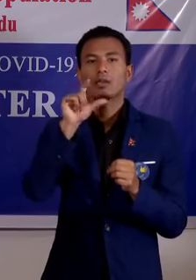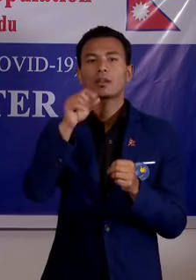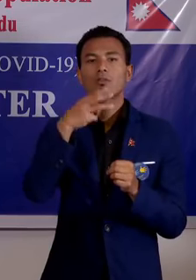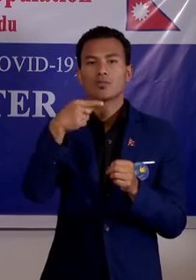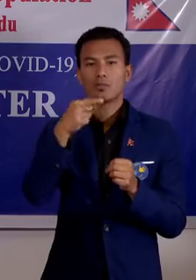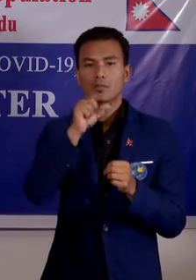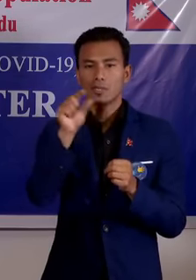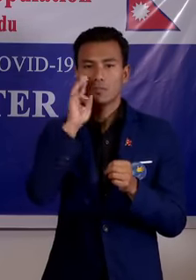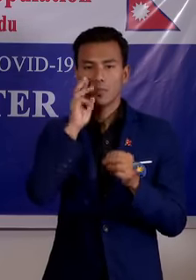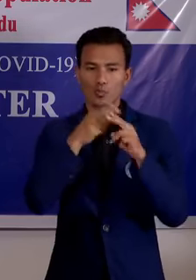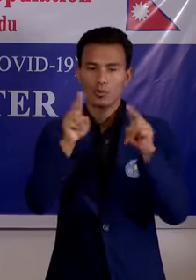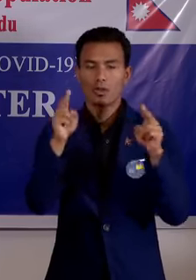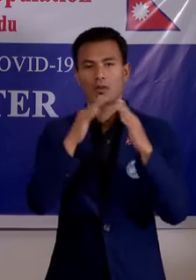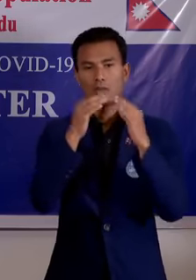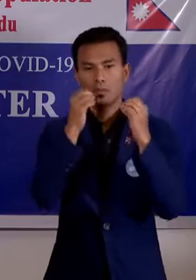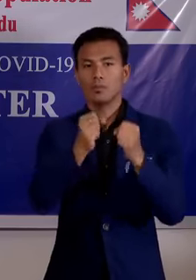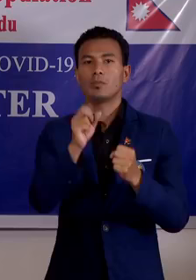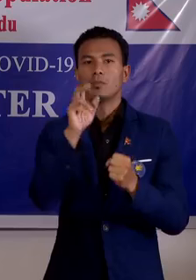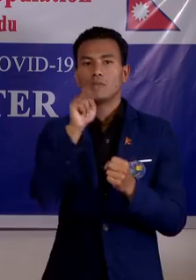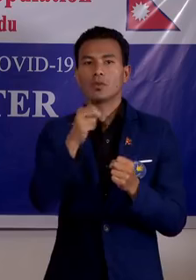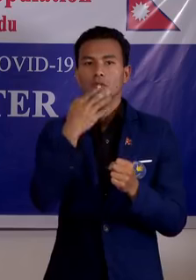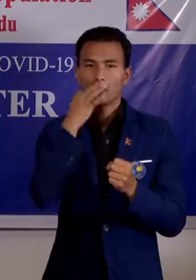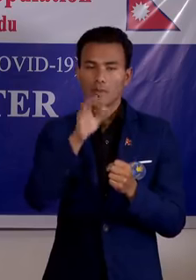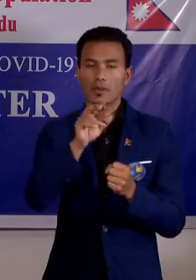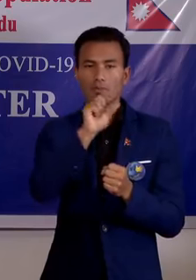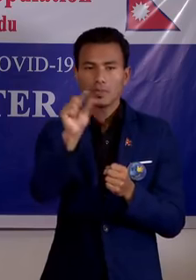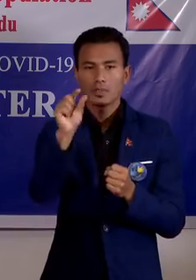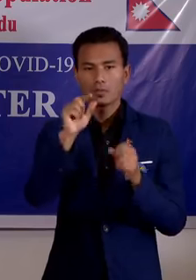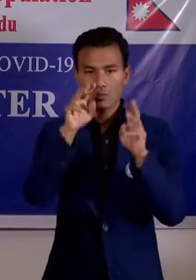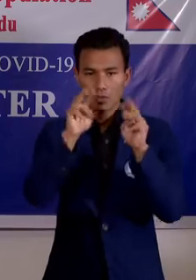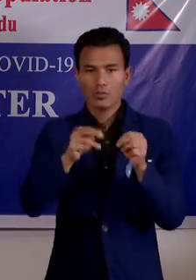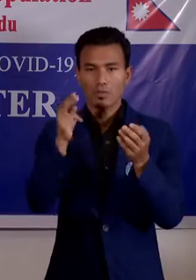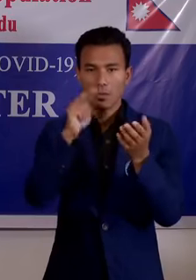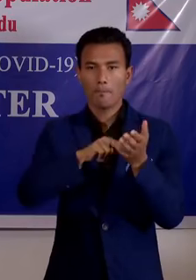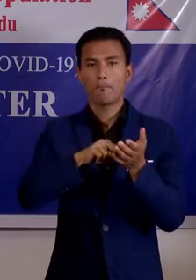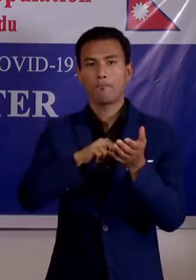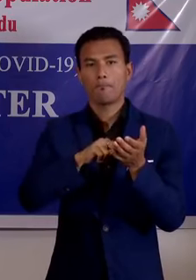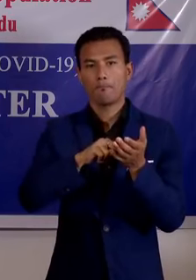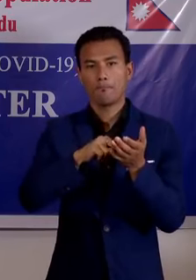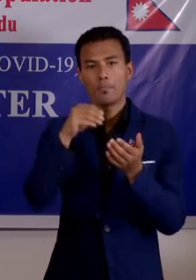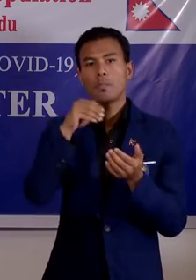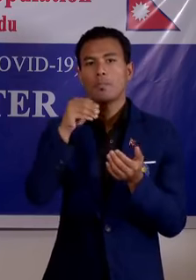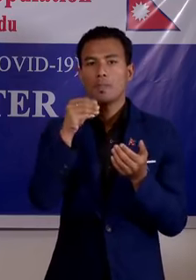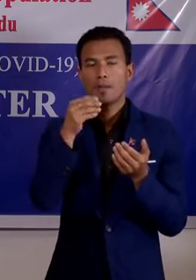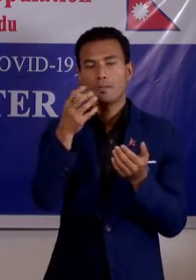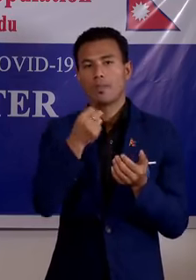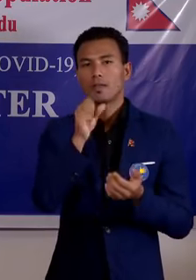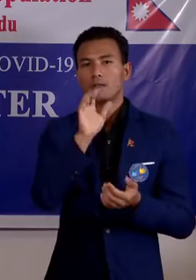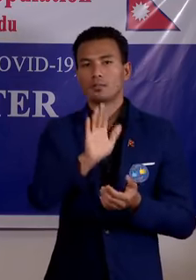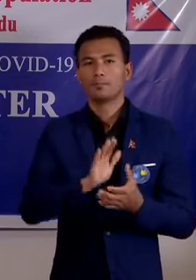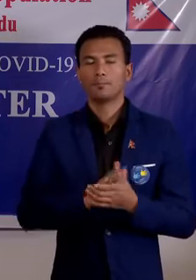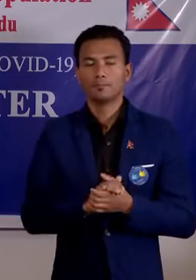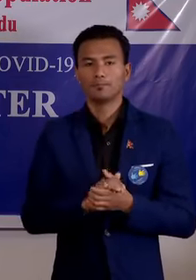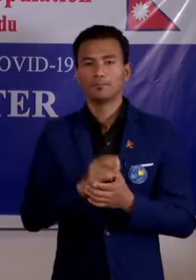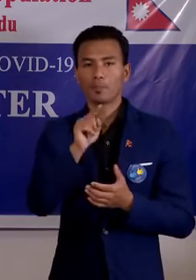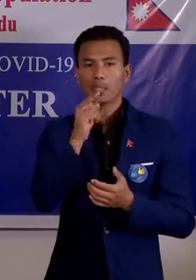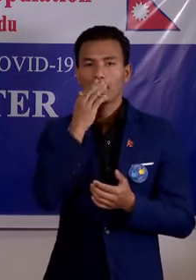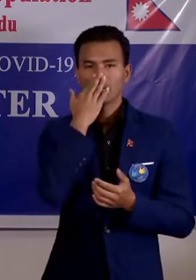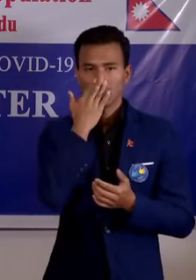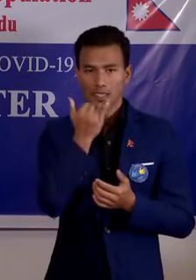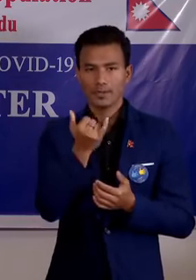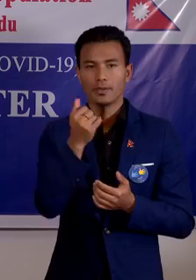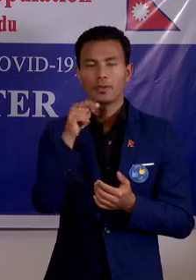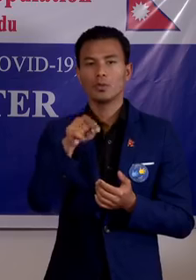हामी पूर्ण रूपमा क्वारेन्टाइनमा बस्नुपर्ने अनिवार्यताको औचित्य पनि थप पुष्टि भएको हामीले पाएका छौँ। त्यसै कारणले